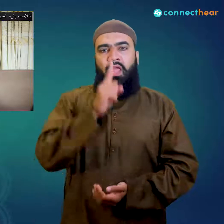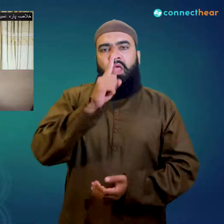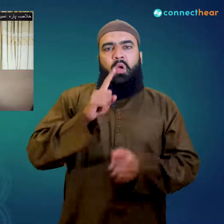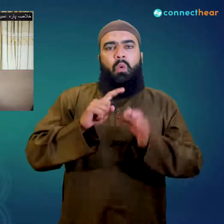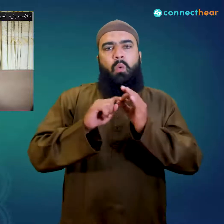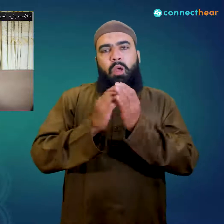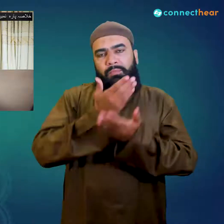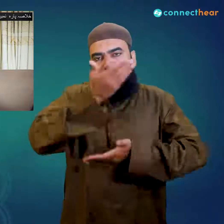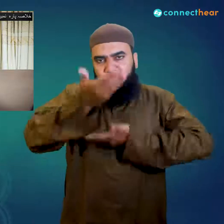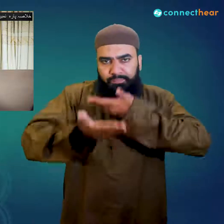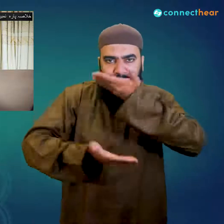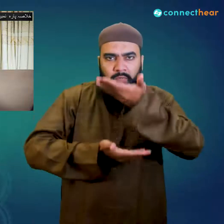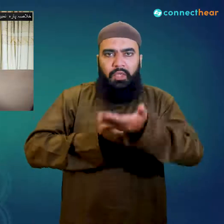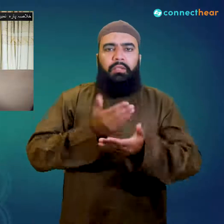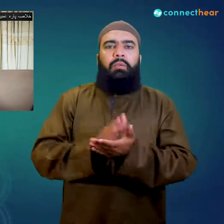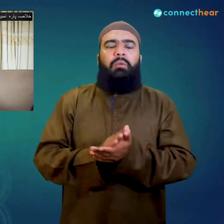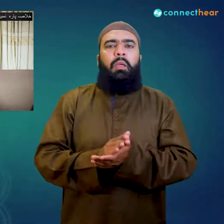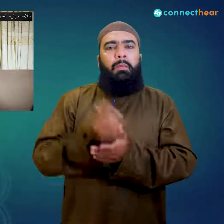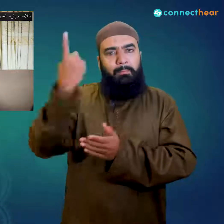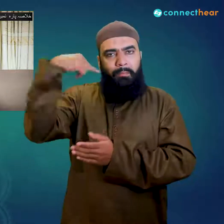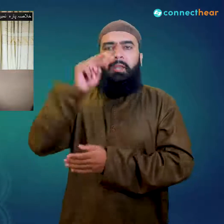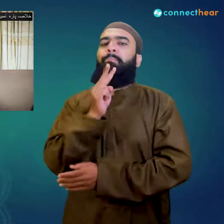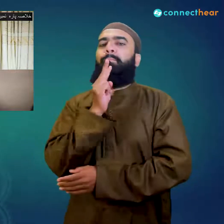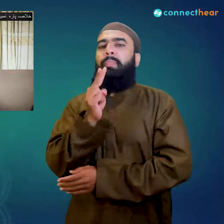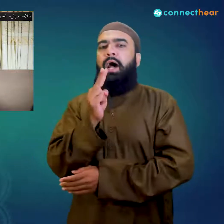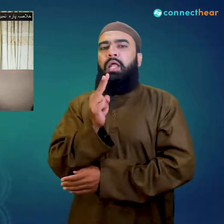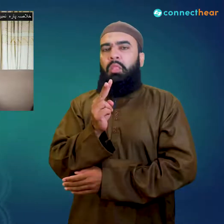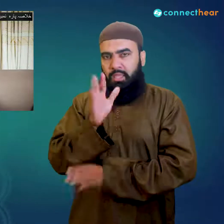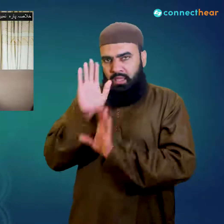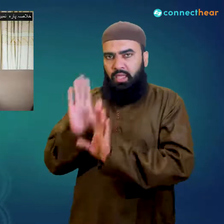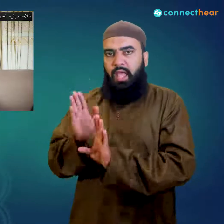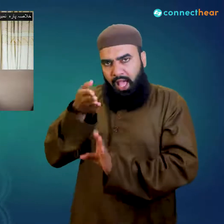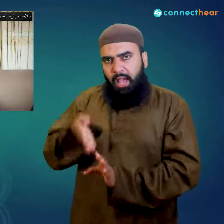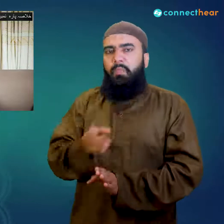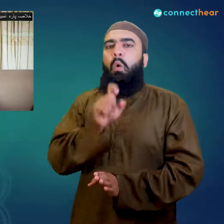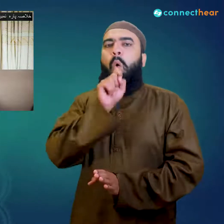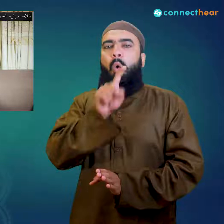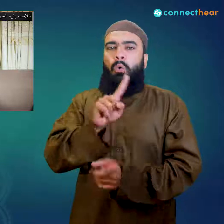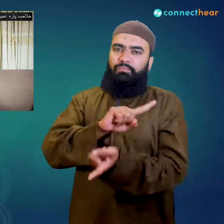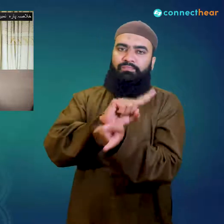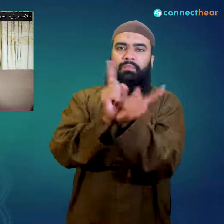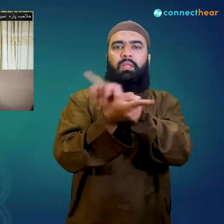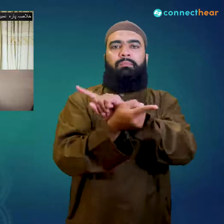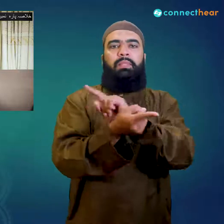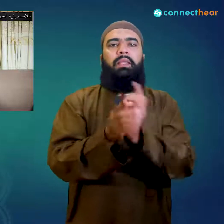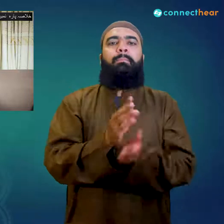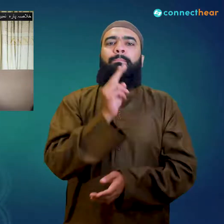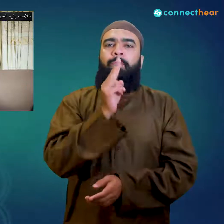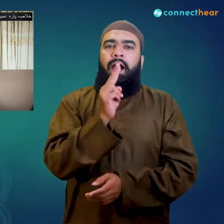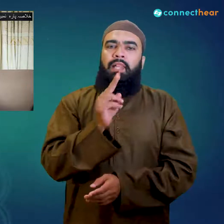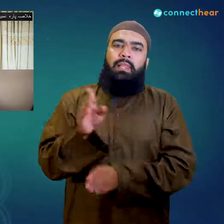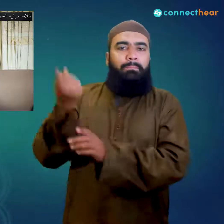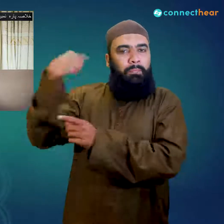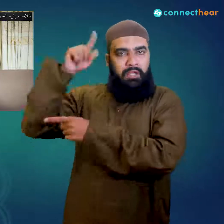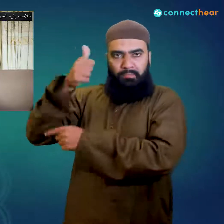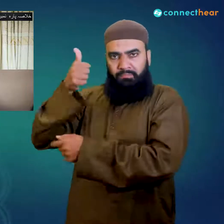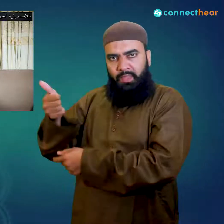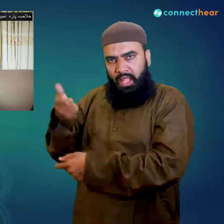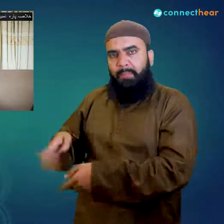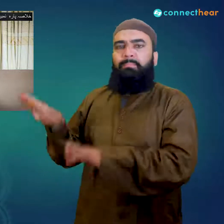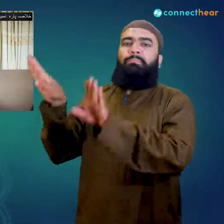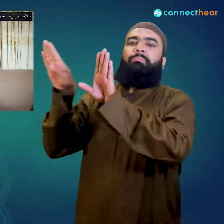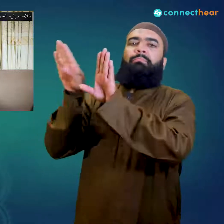نے بہت سی آیتوں کو منسوخ کر دیا، اور نأتی بخیر منہا او مثلہا، یا اس سے بہتر یا اس جیسی اور